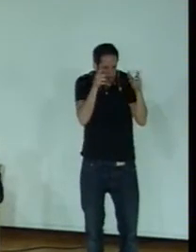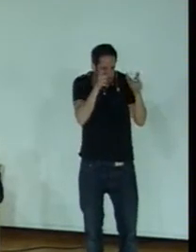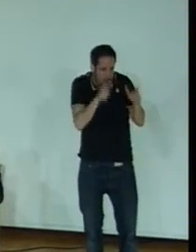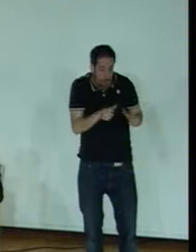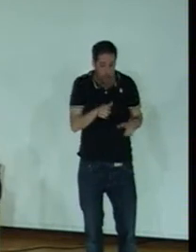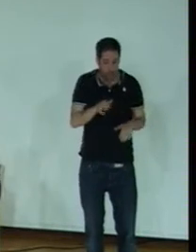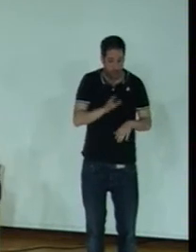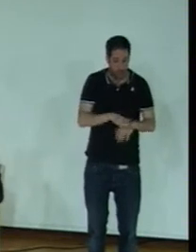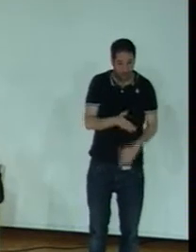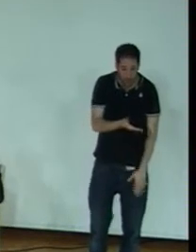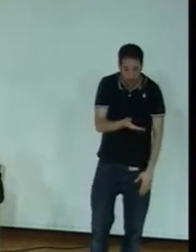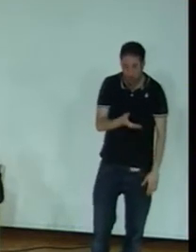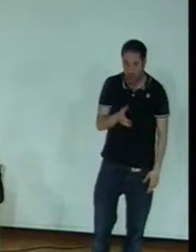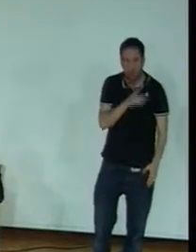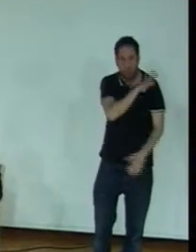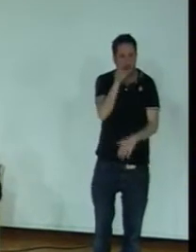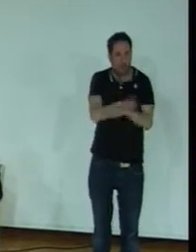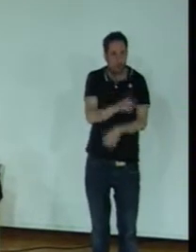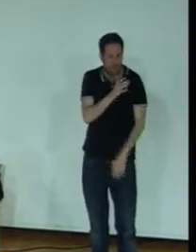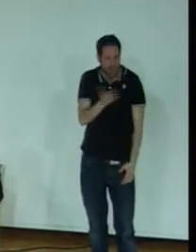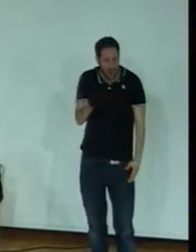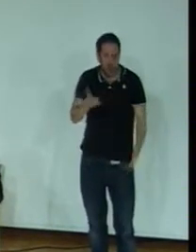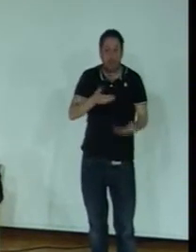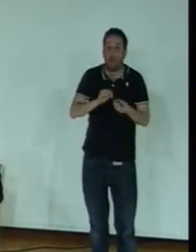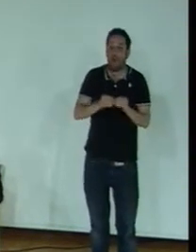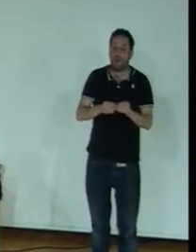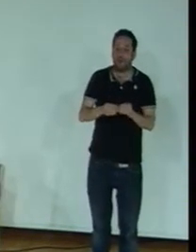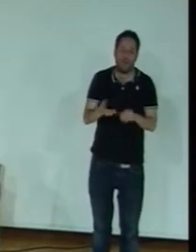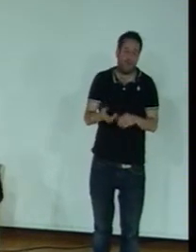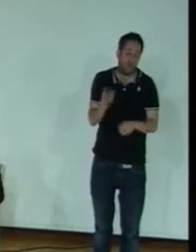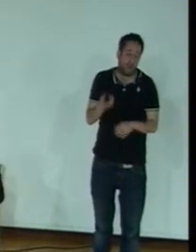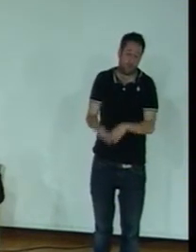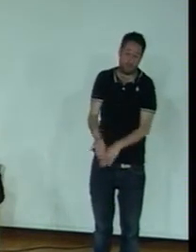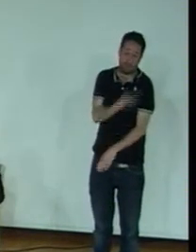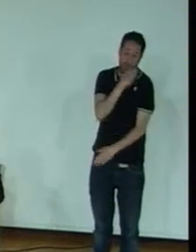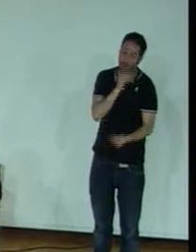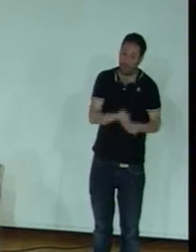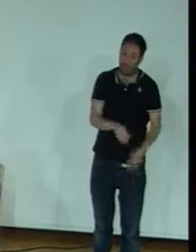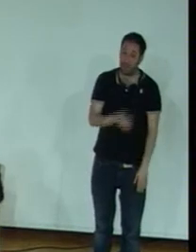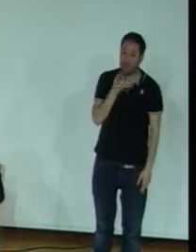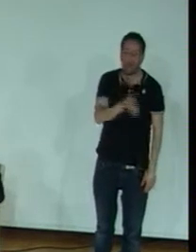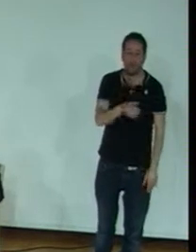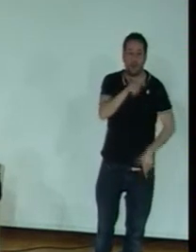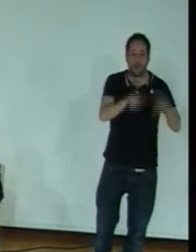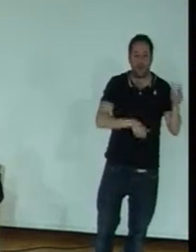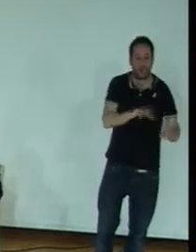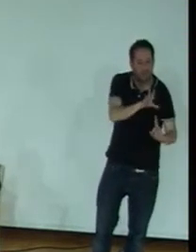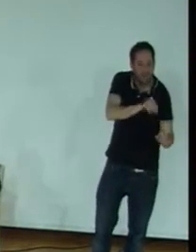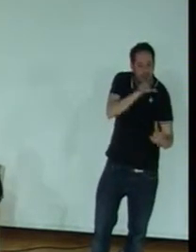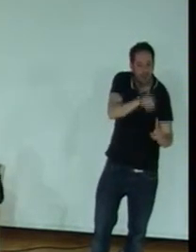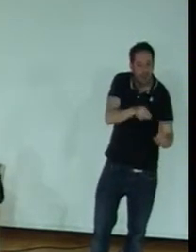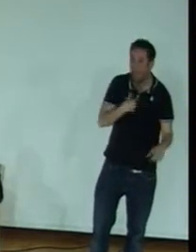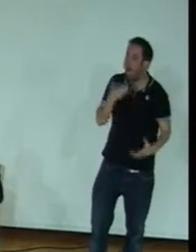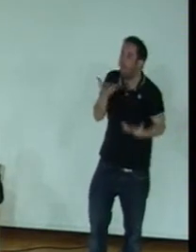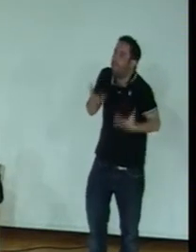des djihadistes convaincus, c'est difficile de s'y opposer. Le problème avait commencé plus tôt, quand on disait on va lutter contre les pédophiles. Personne ne peut dire je suis